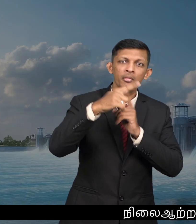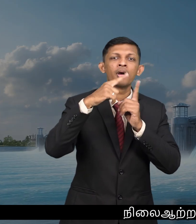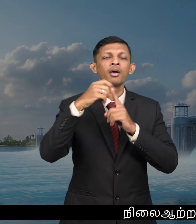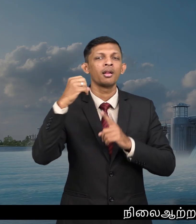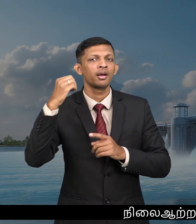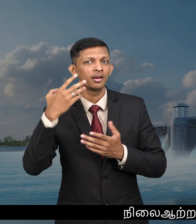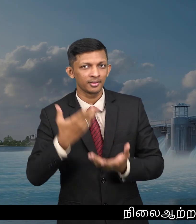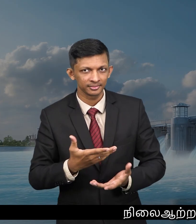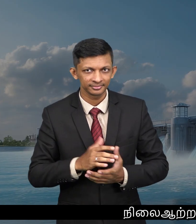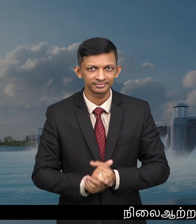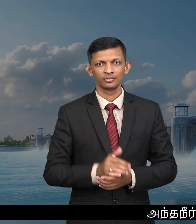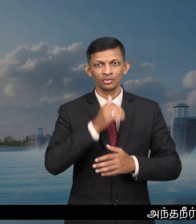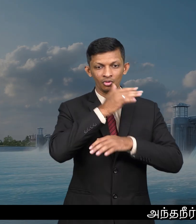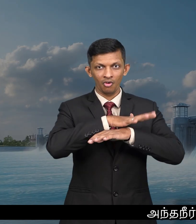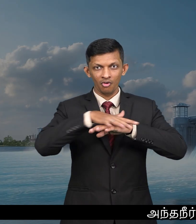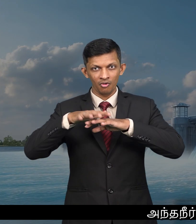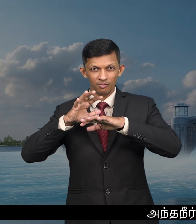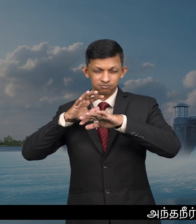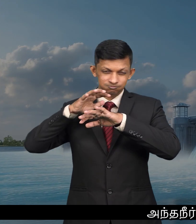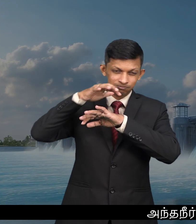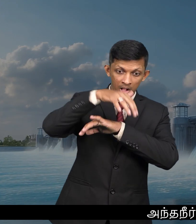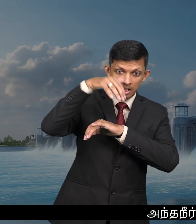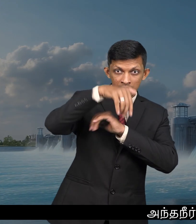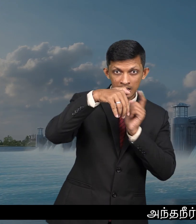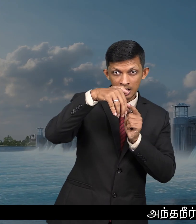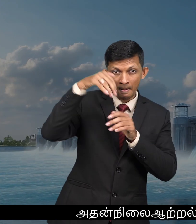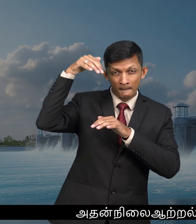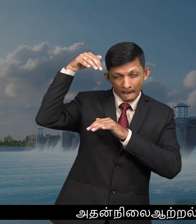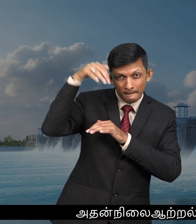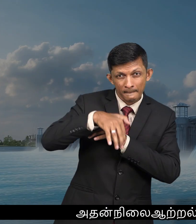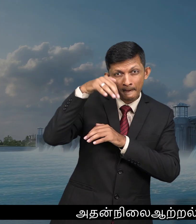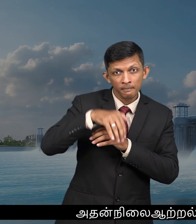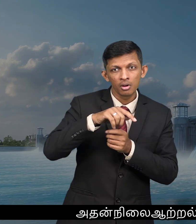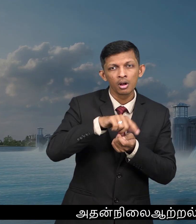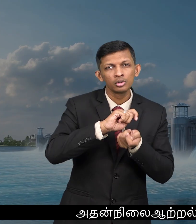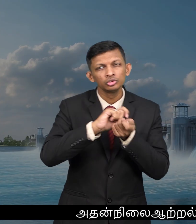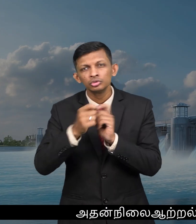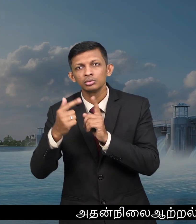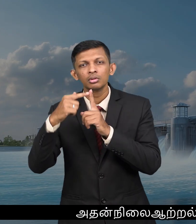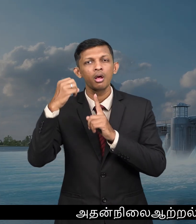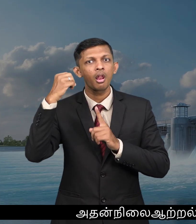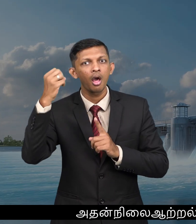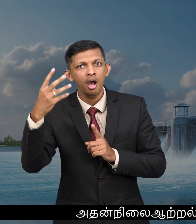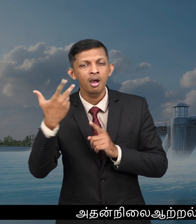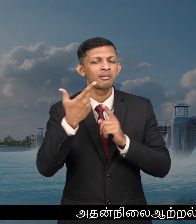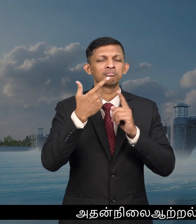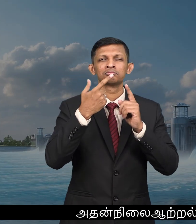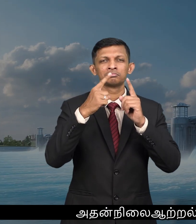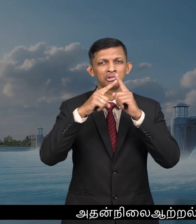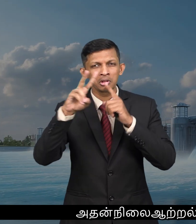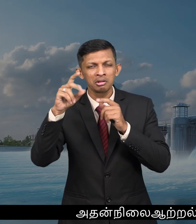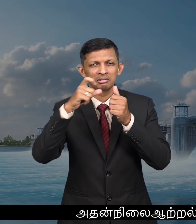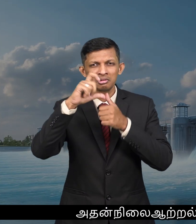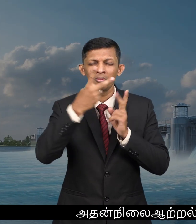நிலை ஆற்றலை கொண்டுள்ளது. அந்த நீர் கீழே விழும்போது அதன் நிலை ஆற்றல் இயக்க ஆற்றலாக மாறுகிறது.